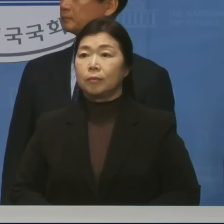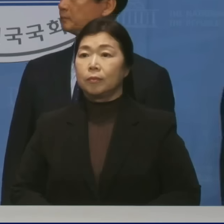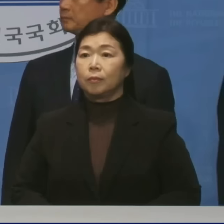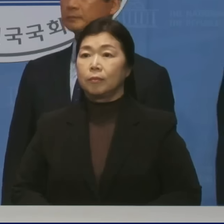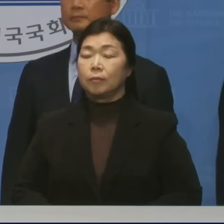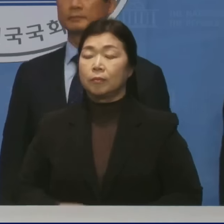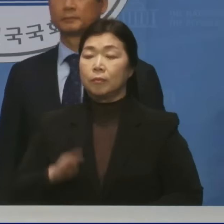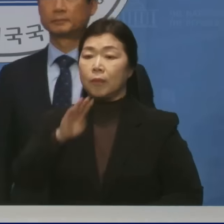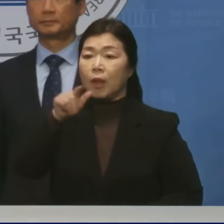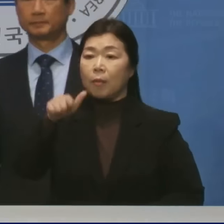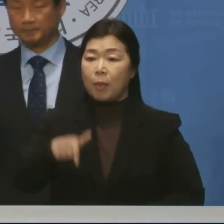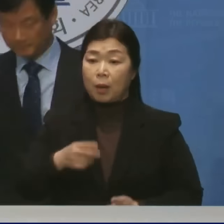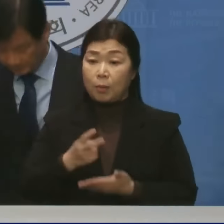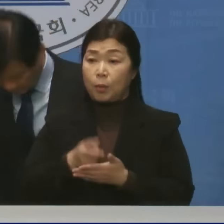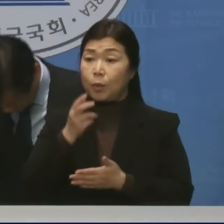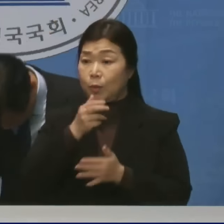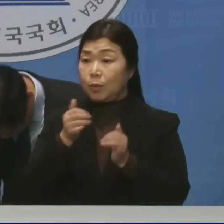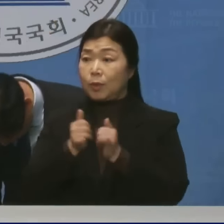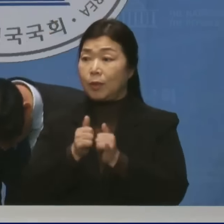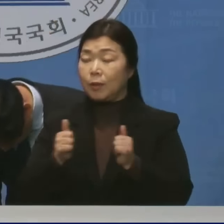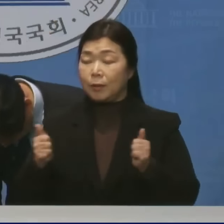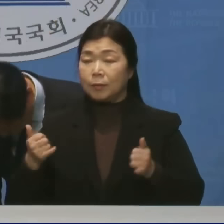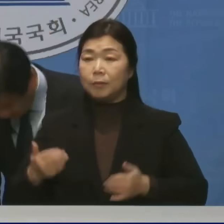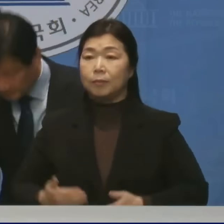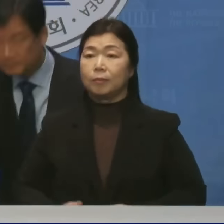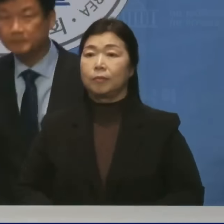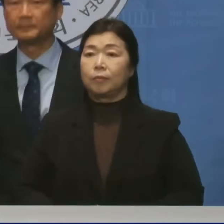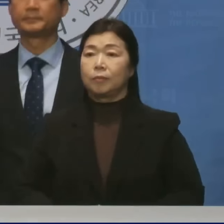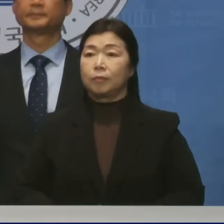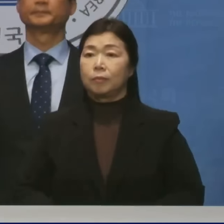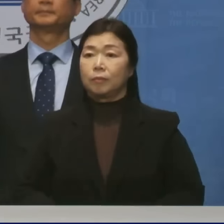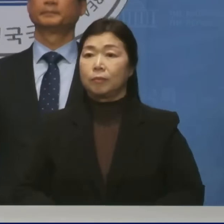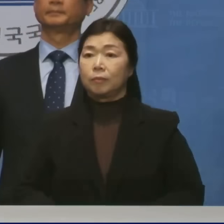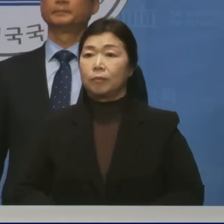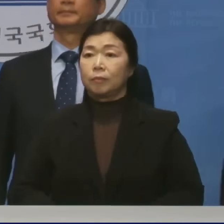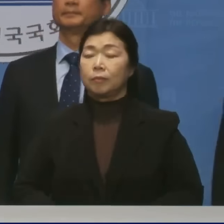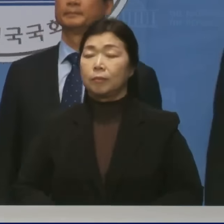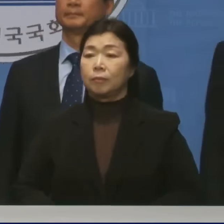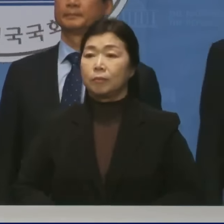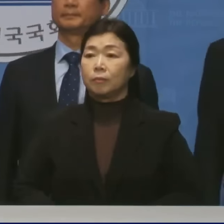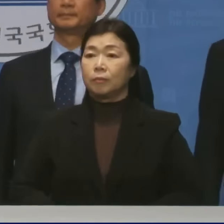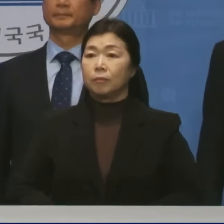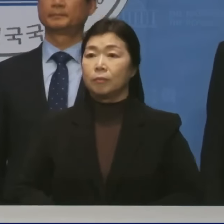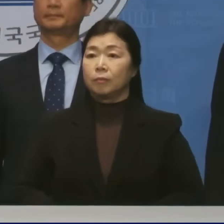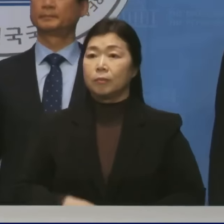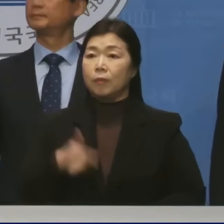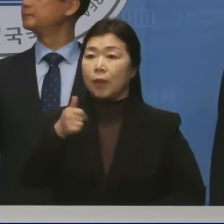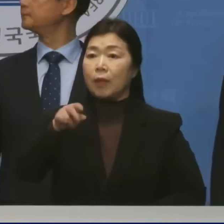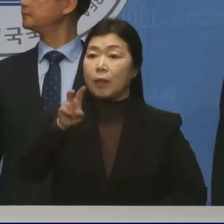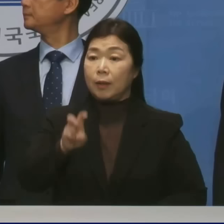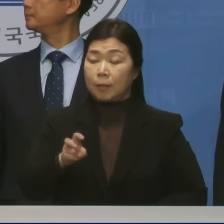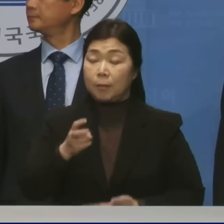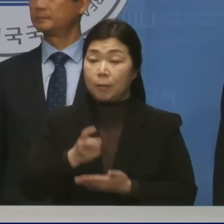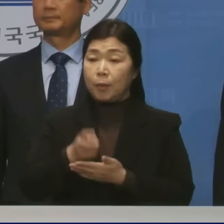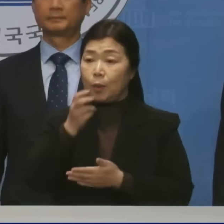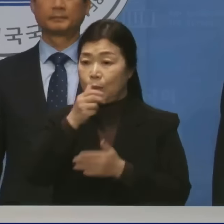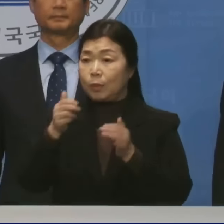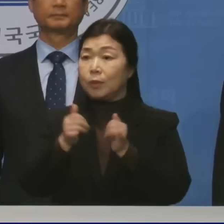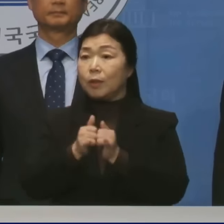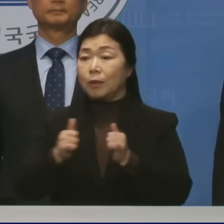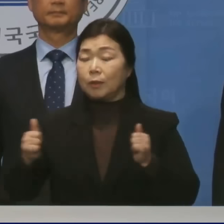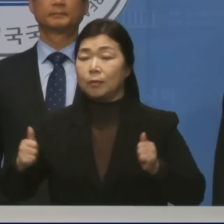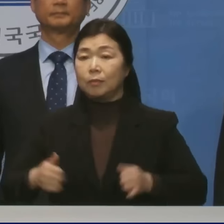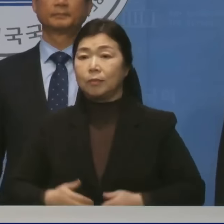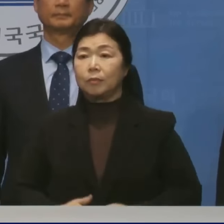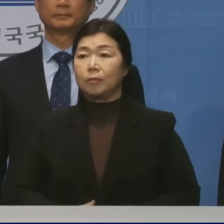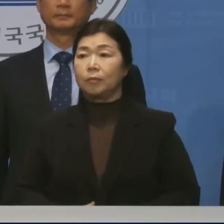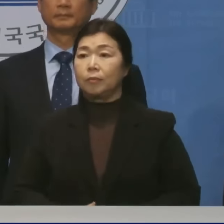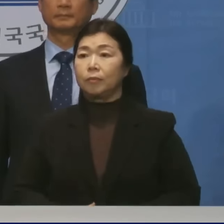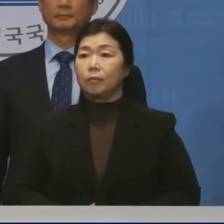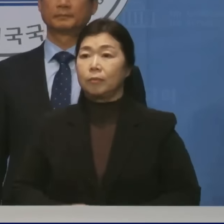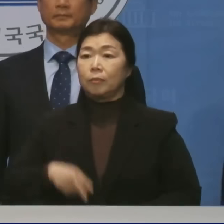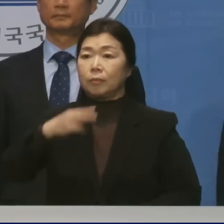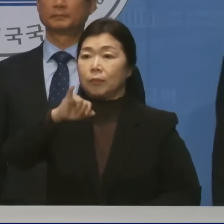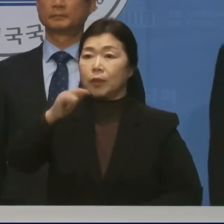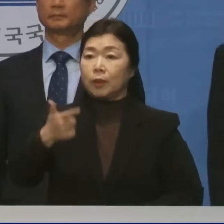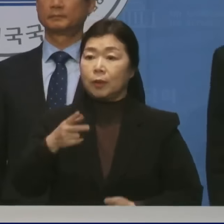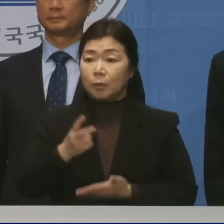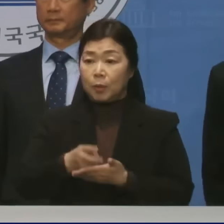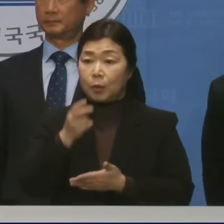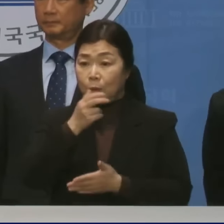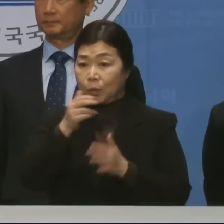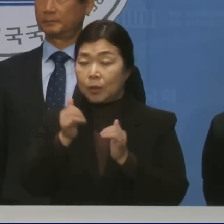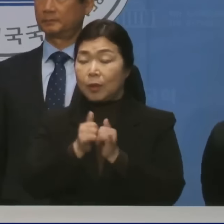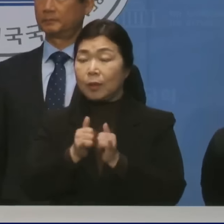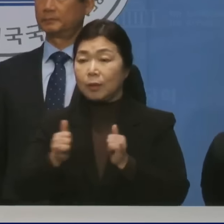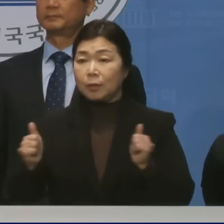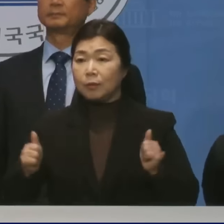그다음 박균택 변호사입니다. 그다음에 김기표 변호사입니다. 그다음에 신현성